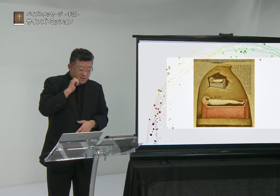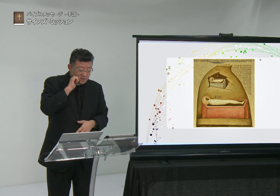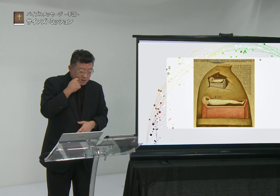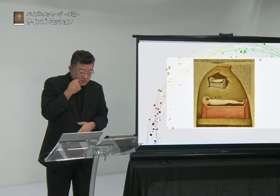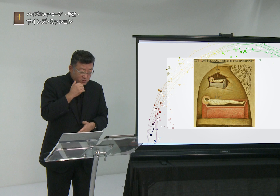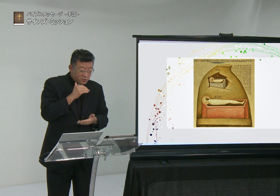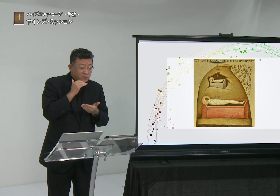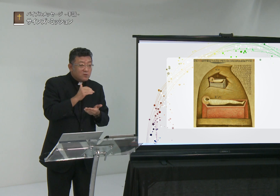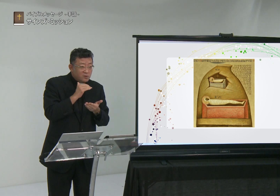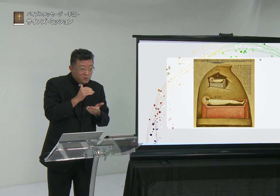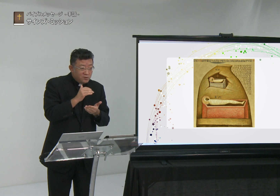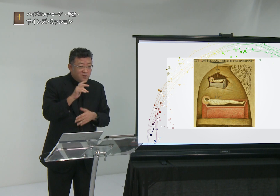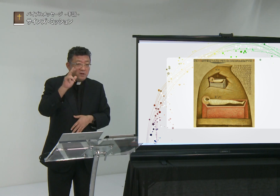理解しがたいこと